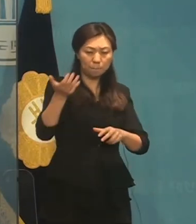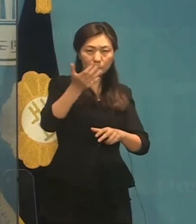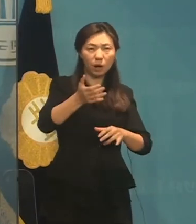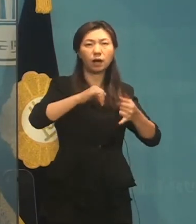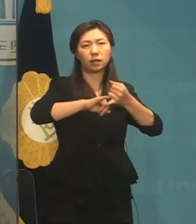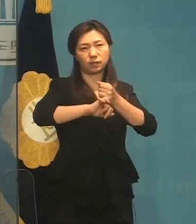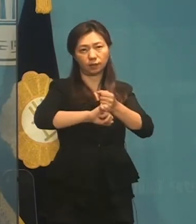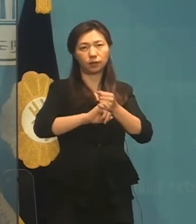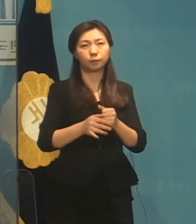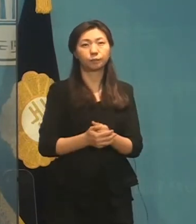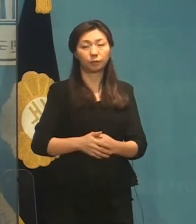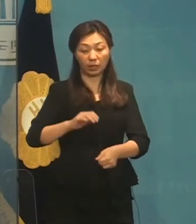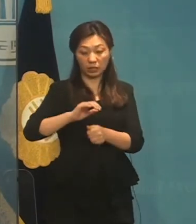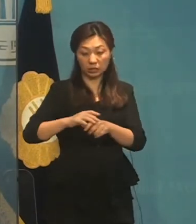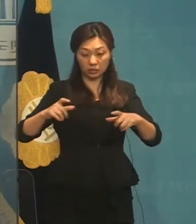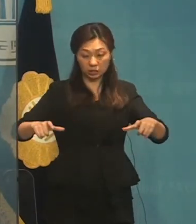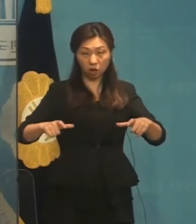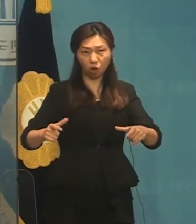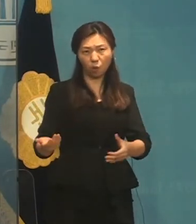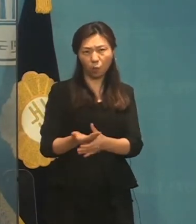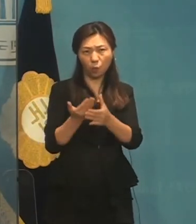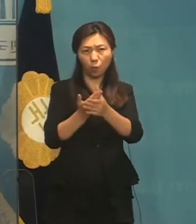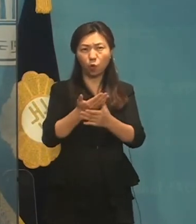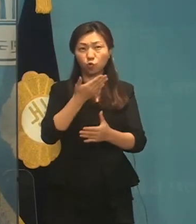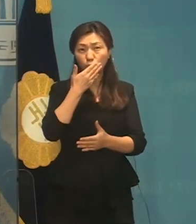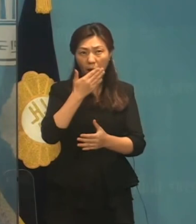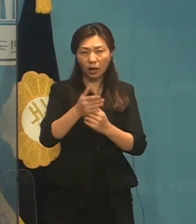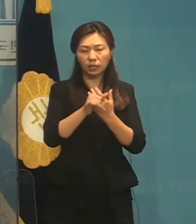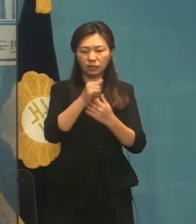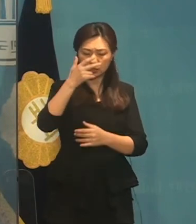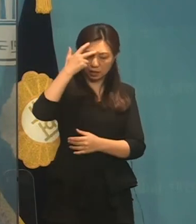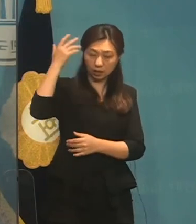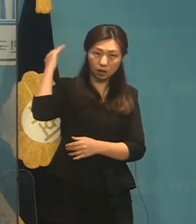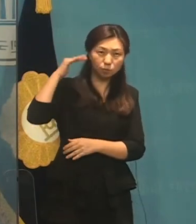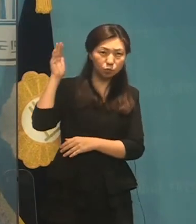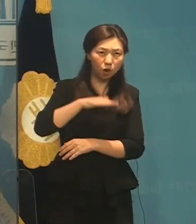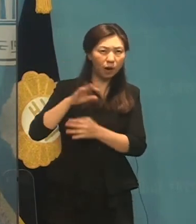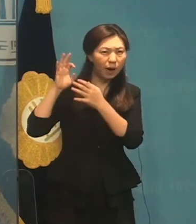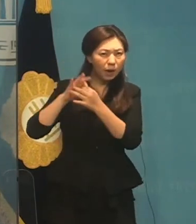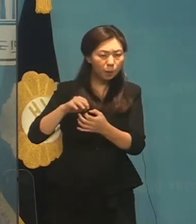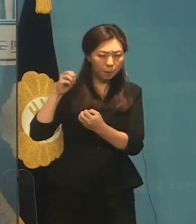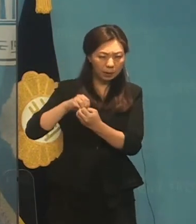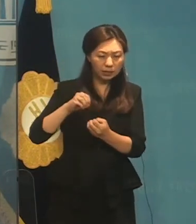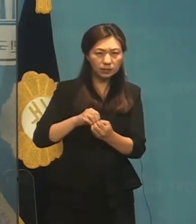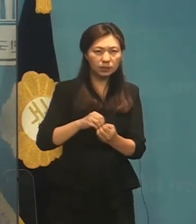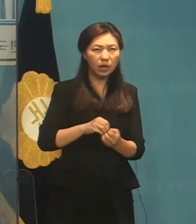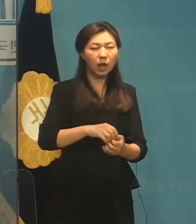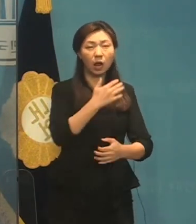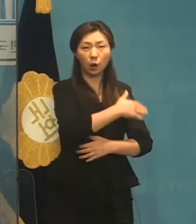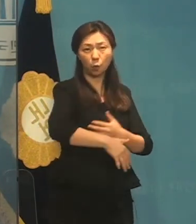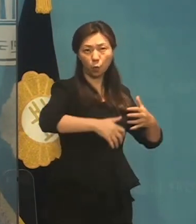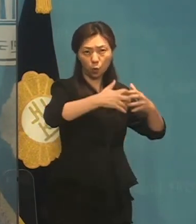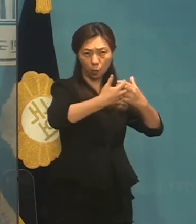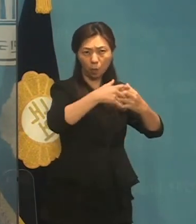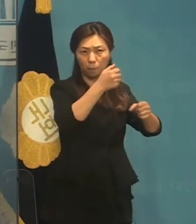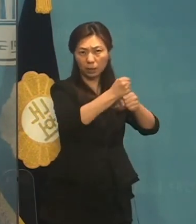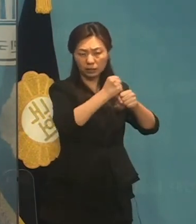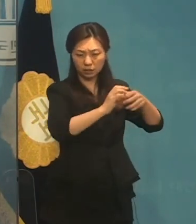시키겠습니다. 지역경제의 중심인 전통 제조업을 로봇 A와 연계하여